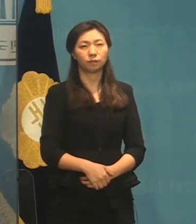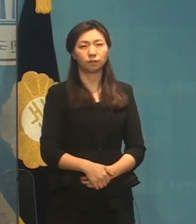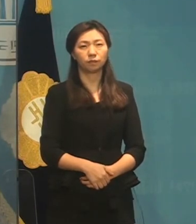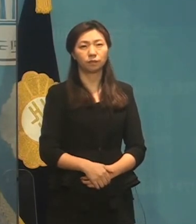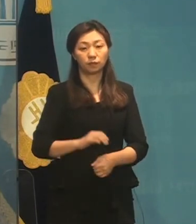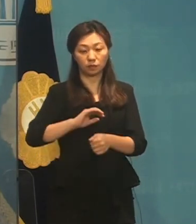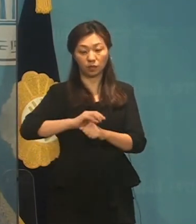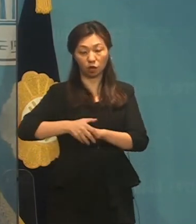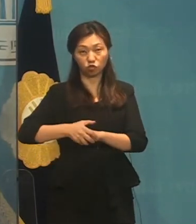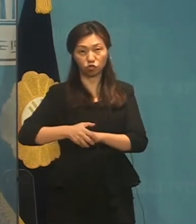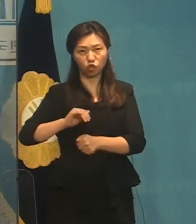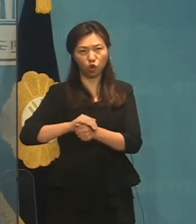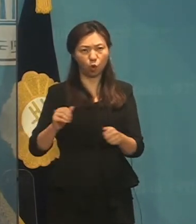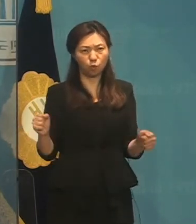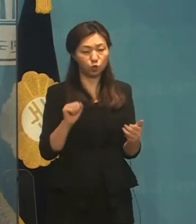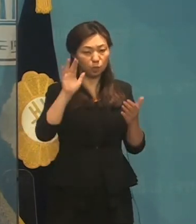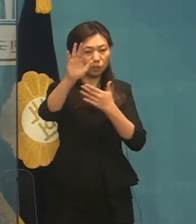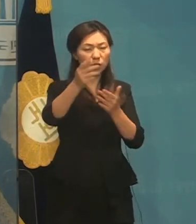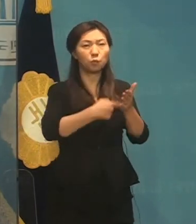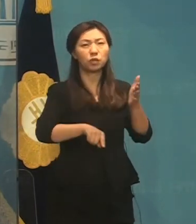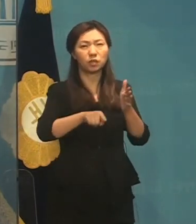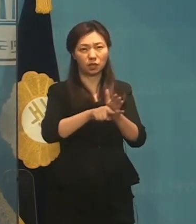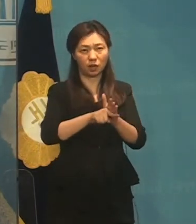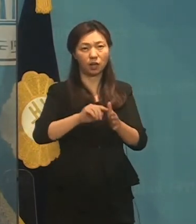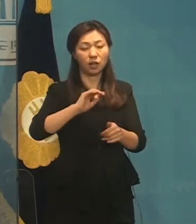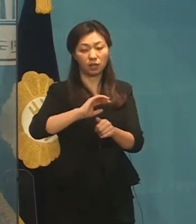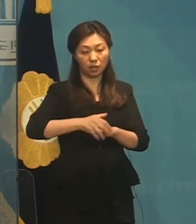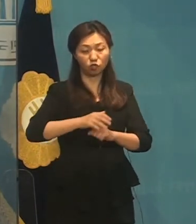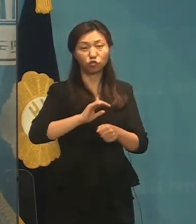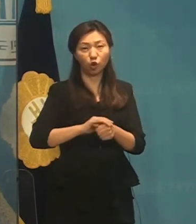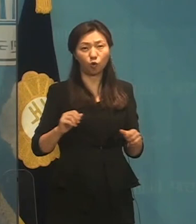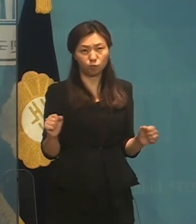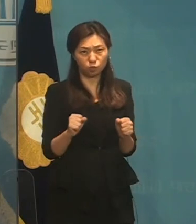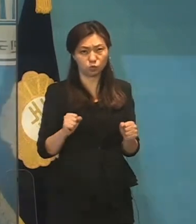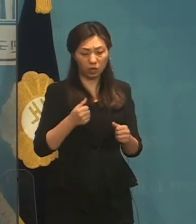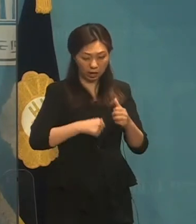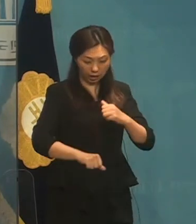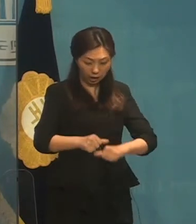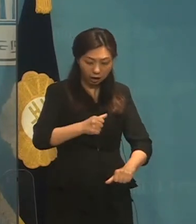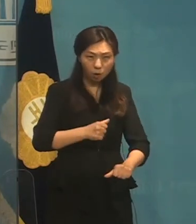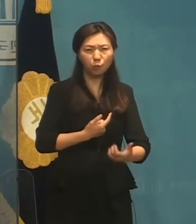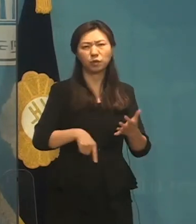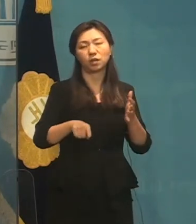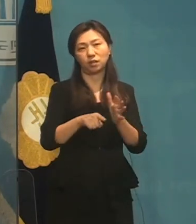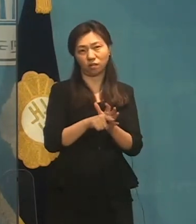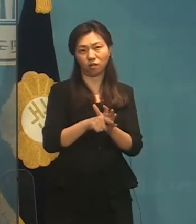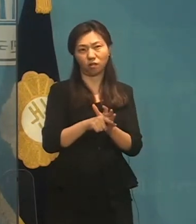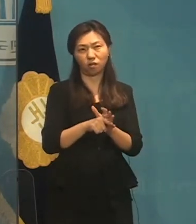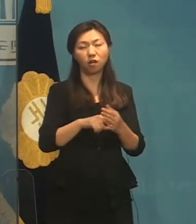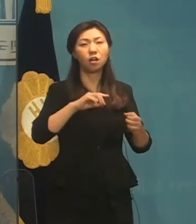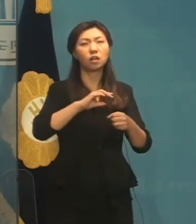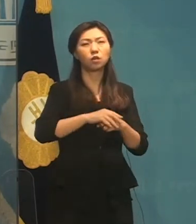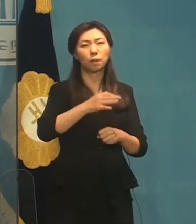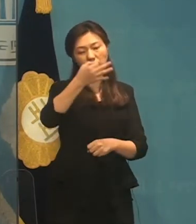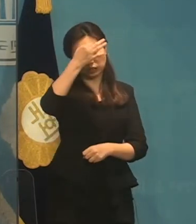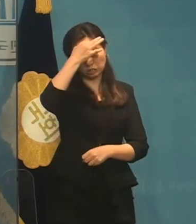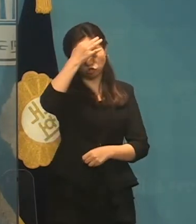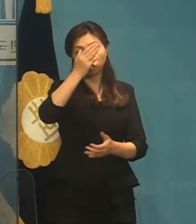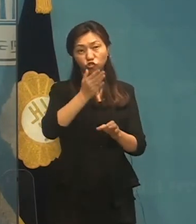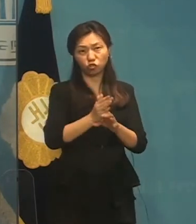대구 경북 미래를 위해, 대구 경북에서 살아갈 아이들을 위해 반드시 대개인권 메가시티를